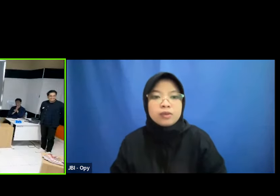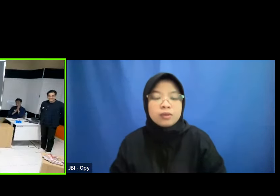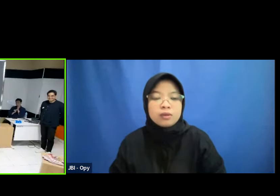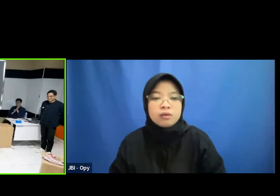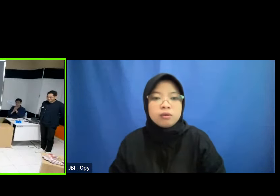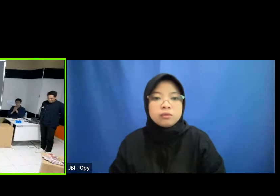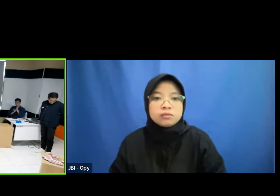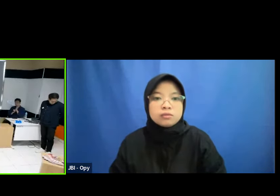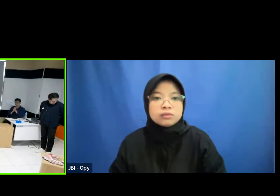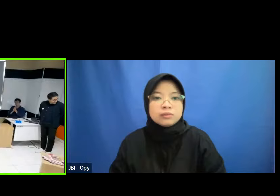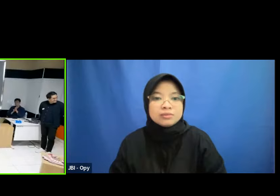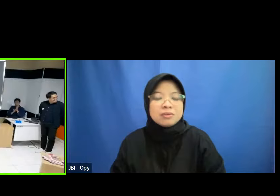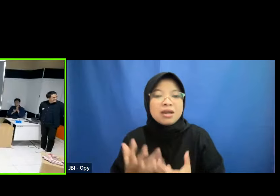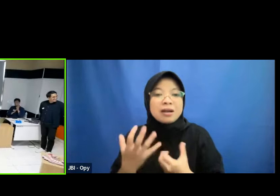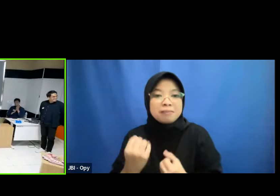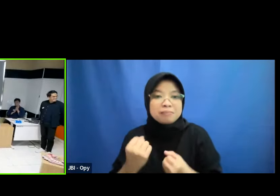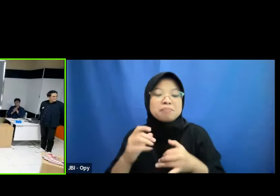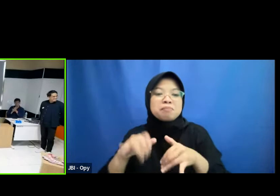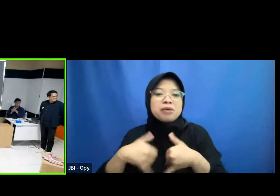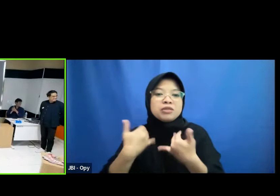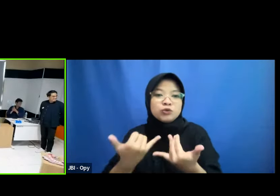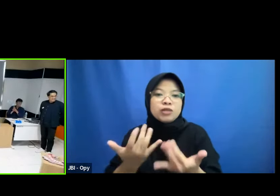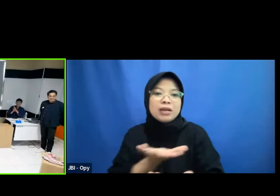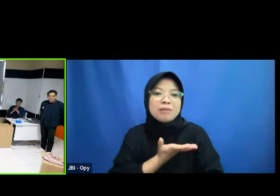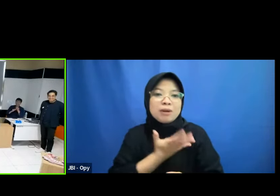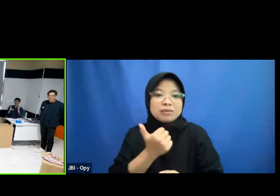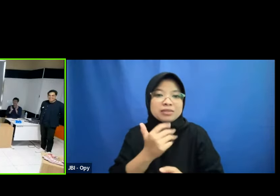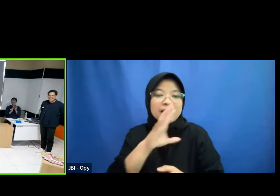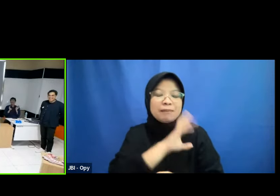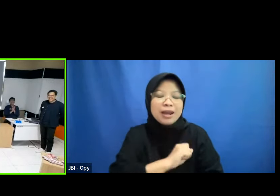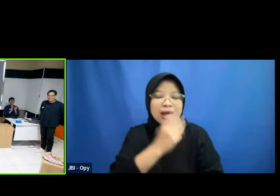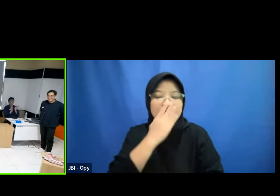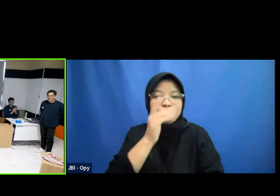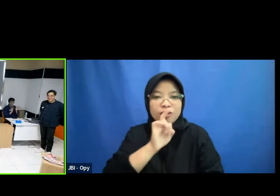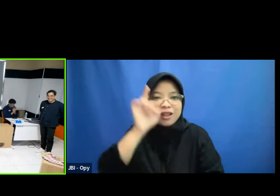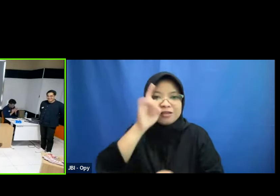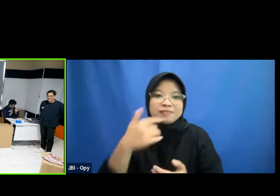Heeh satu-satunya beasiswa yang nerima aku juga amin